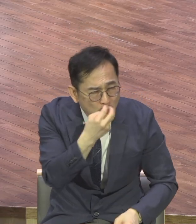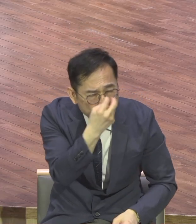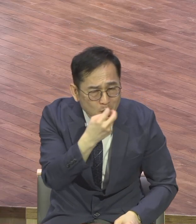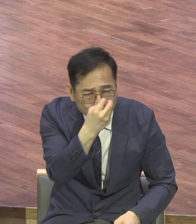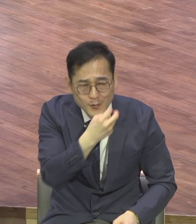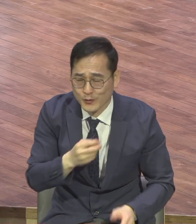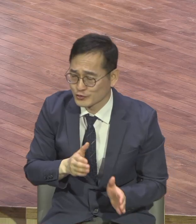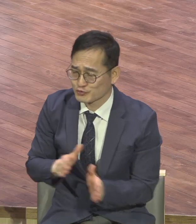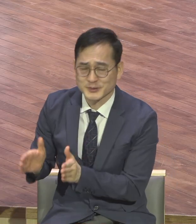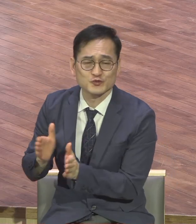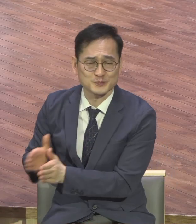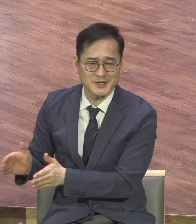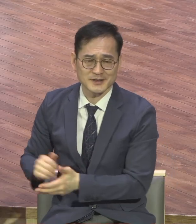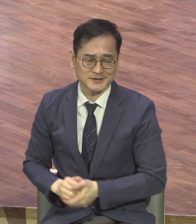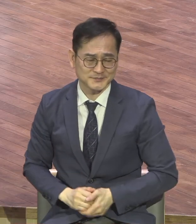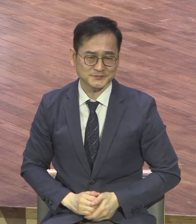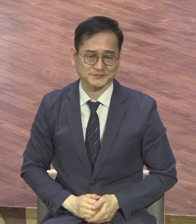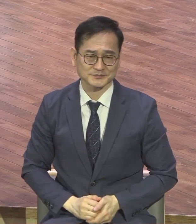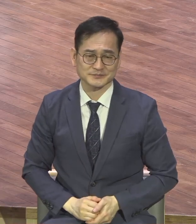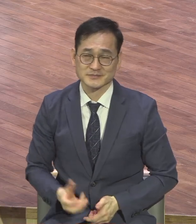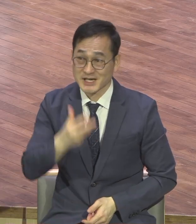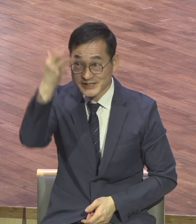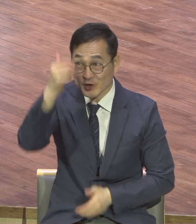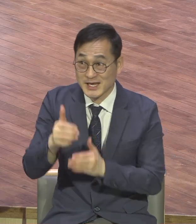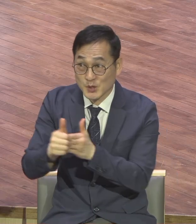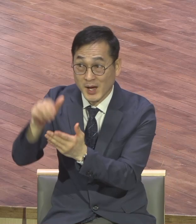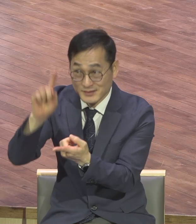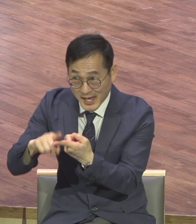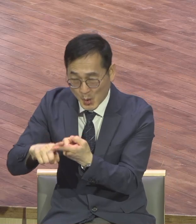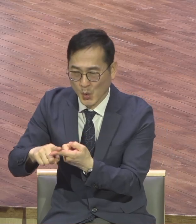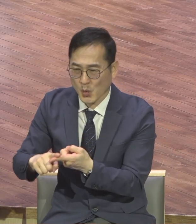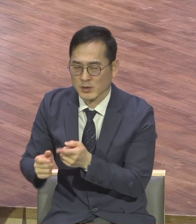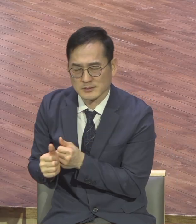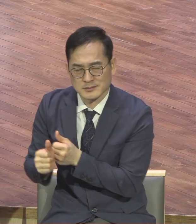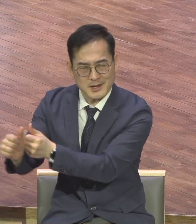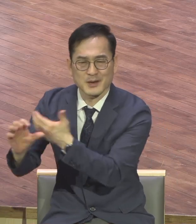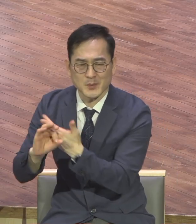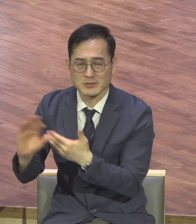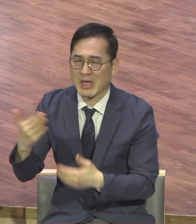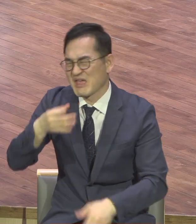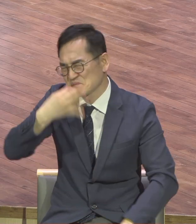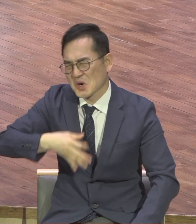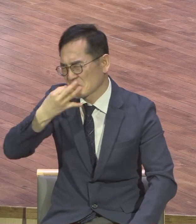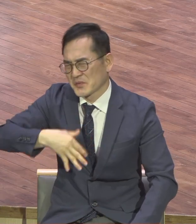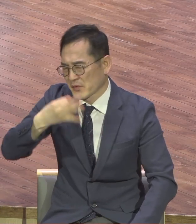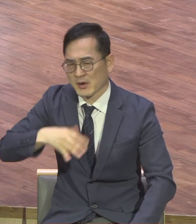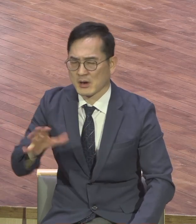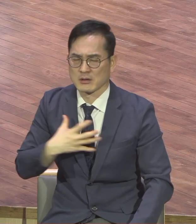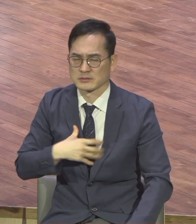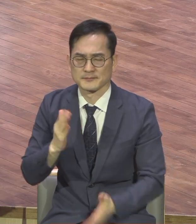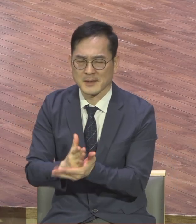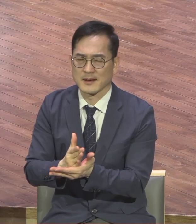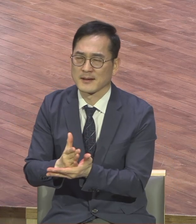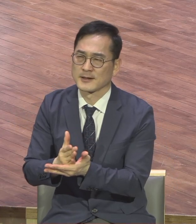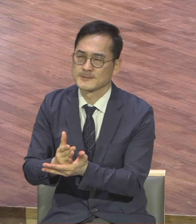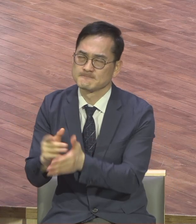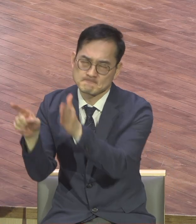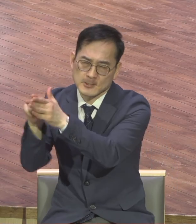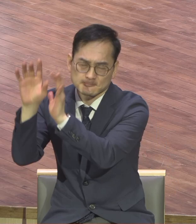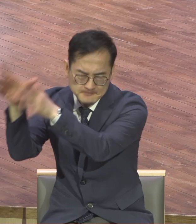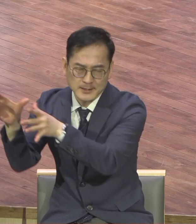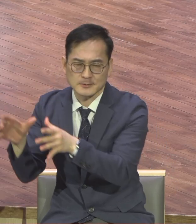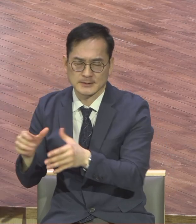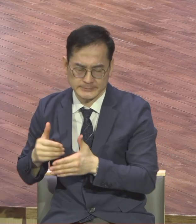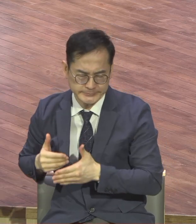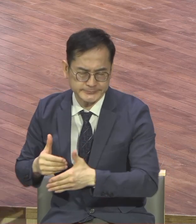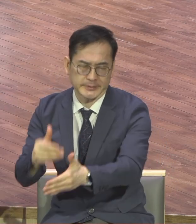물 흐르듯이 성령의 흐름을 쫙 따라가면 되는 겁니다. 아멘. 아멘 하고 오면 저절로 되게 돼 있어요. 앞으로 강단을